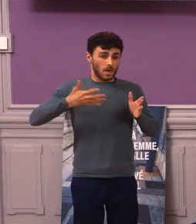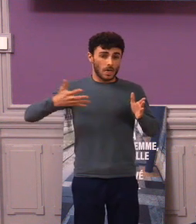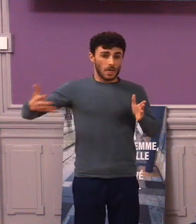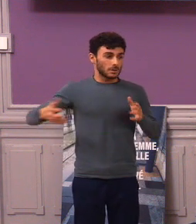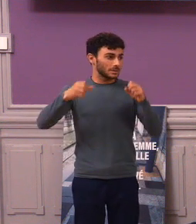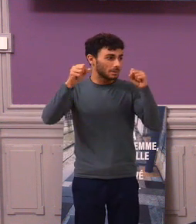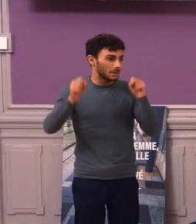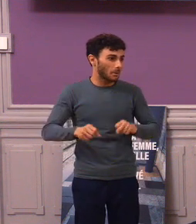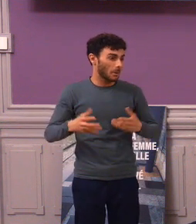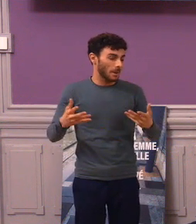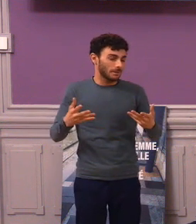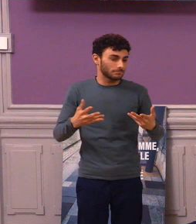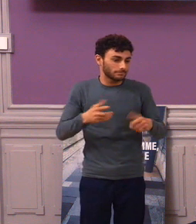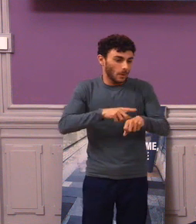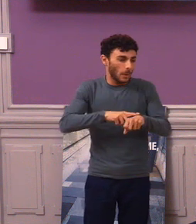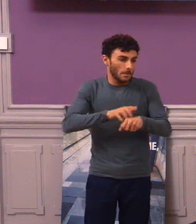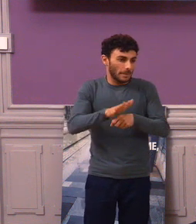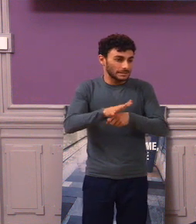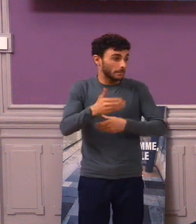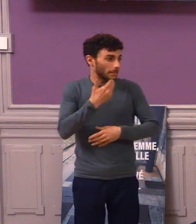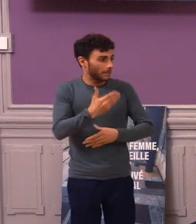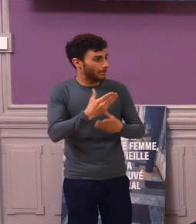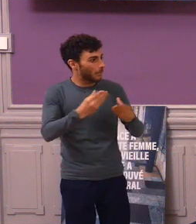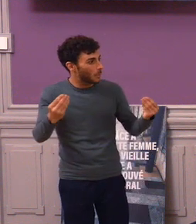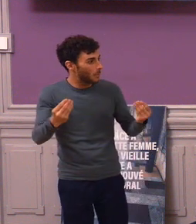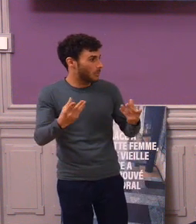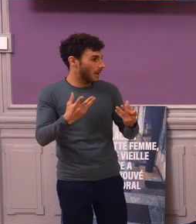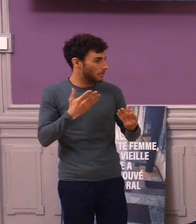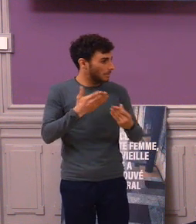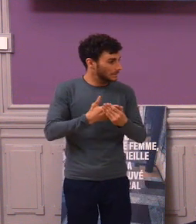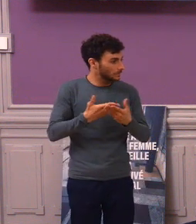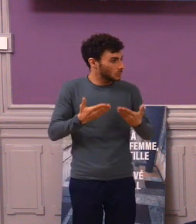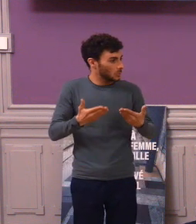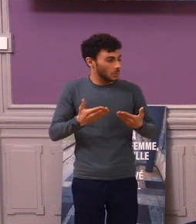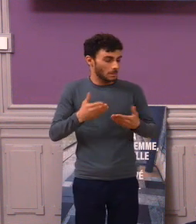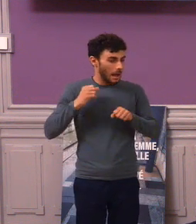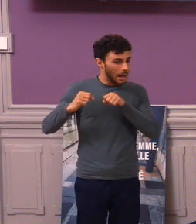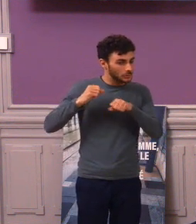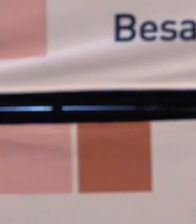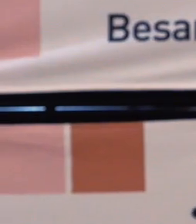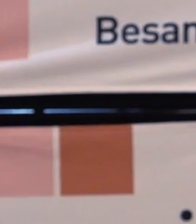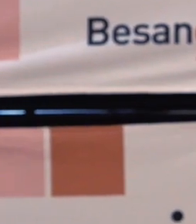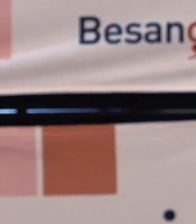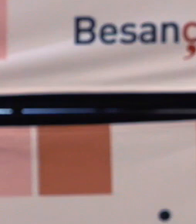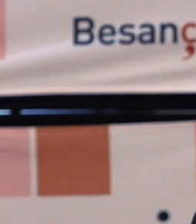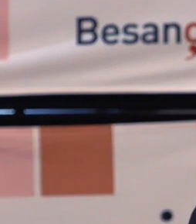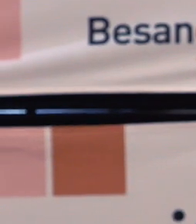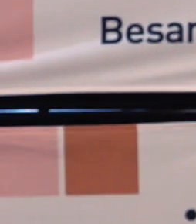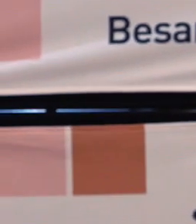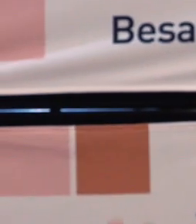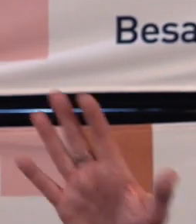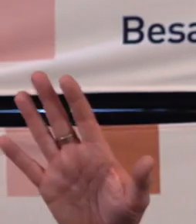je pense qu'on aurait pas eu assez de temps néanmoins mais en tout cas merci beaucoup pour votre présence votre participation et vos actions voilà merci à vous toutes